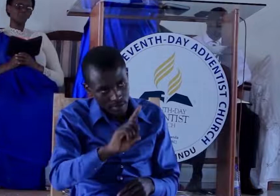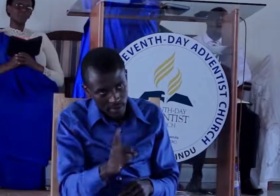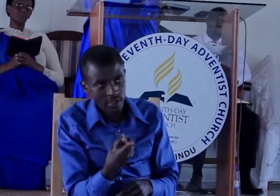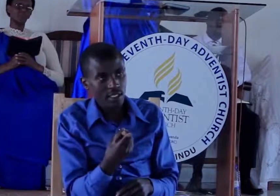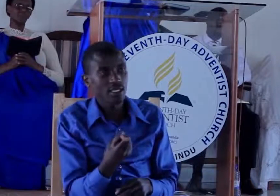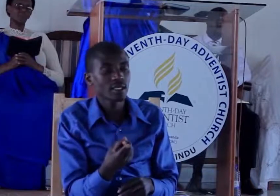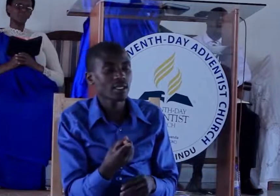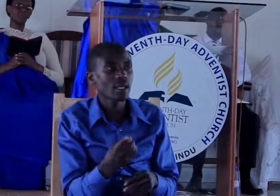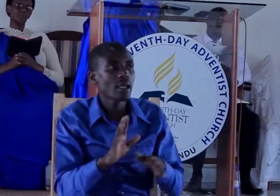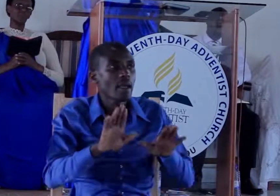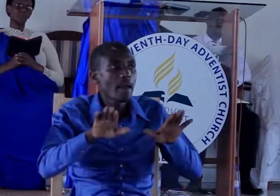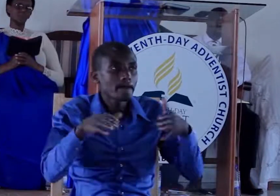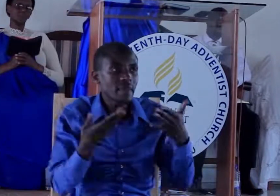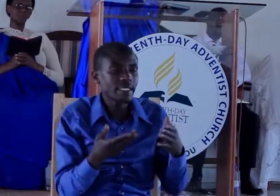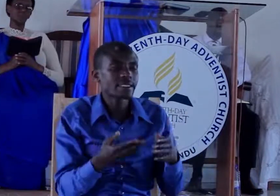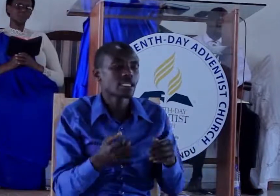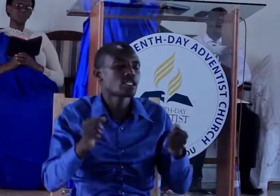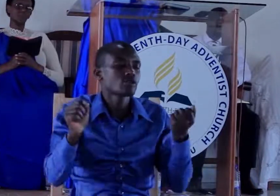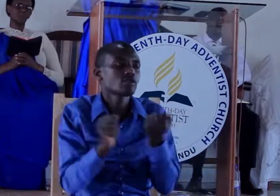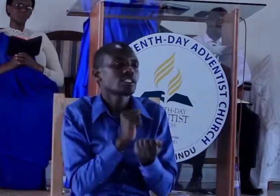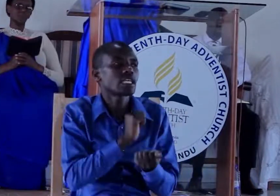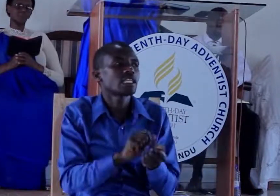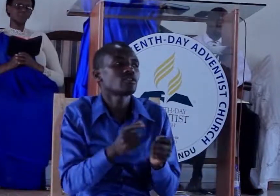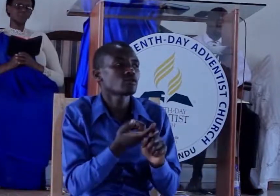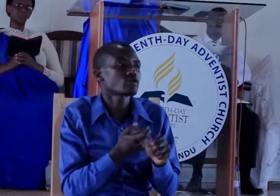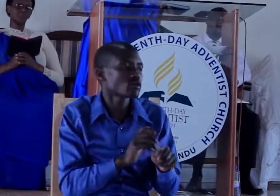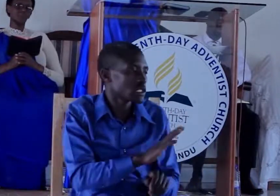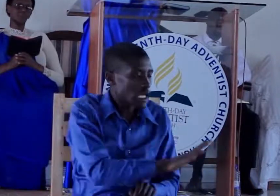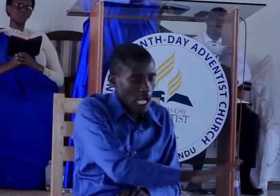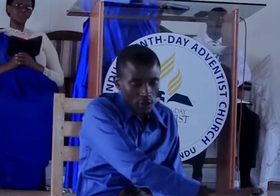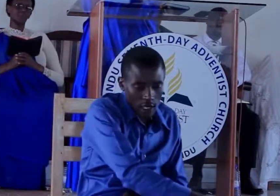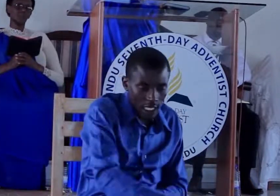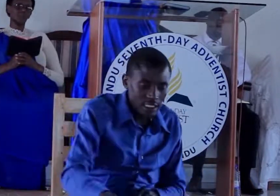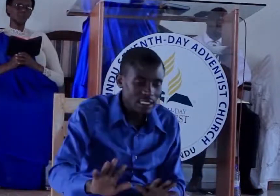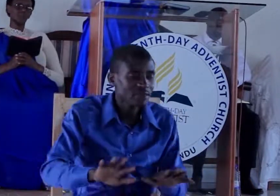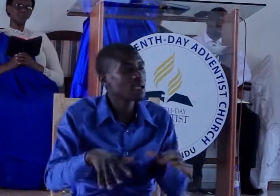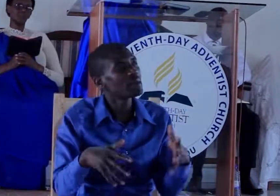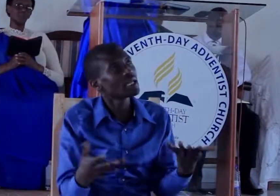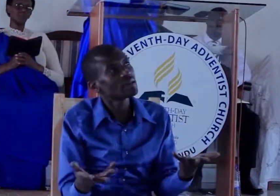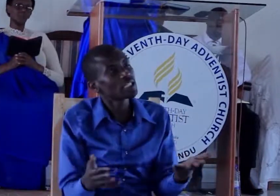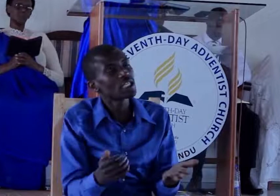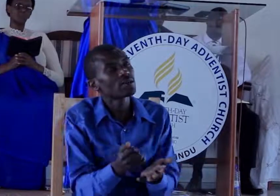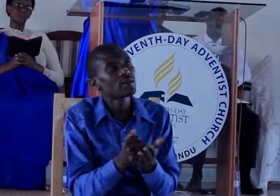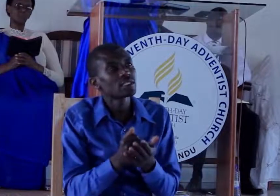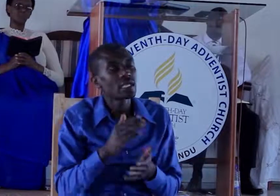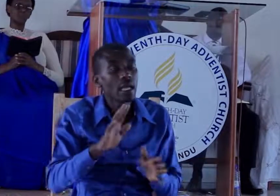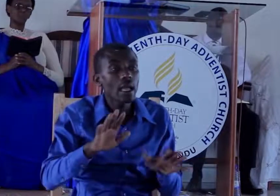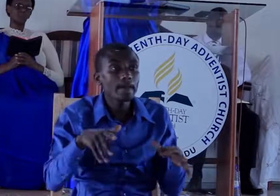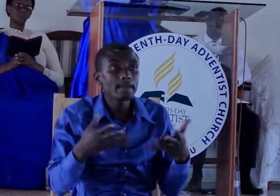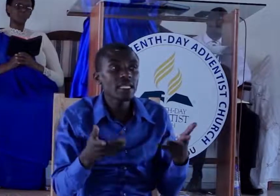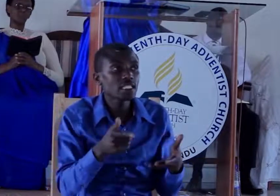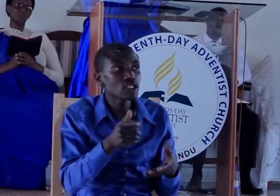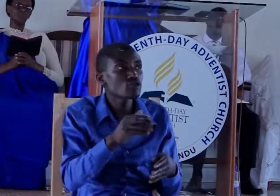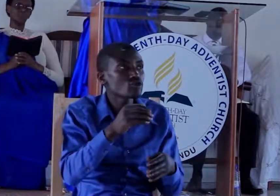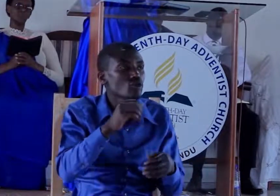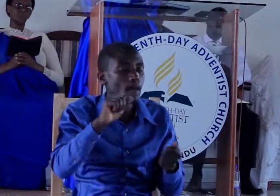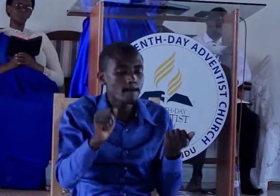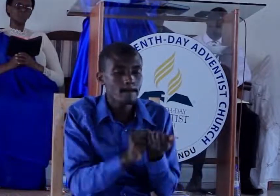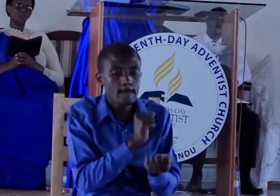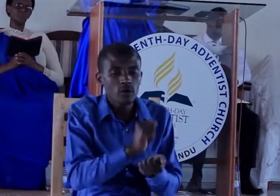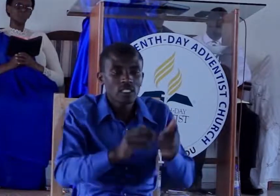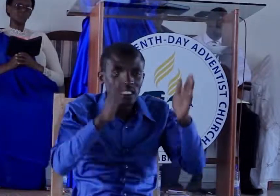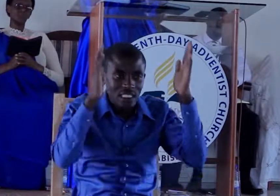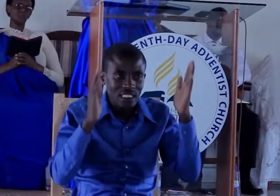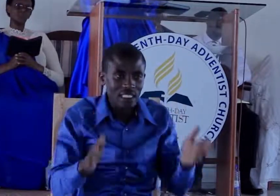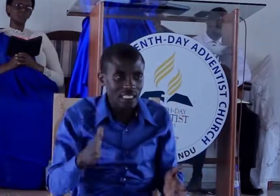igikuta n'igisenge byasigara none munyemere mbabaze uyu mushenyi tugiye kuganira azi gusenya